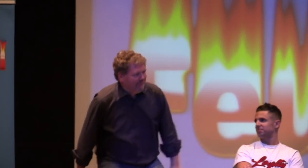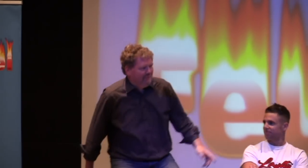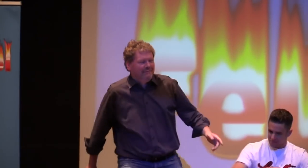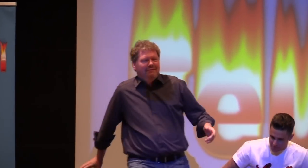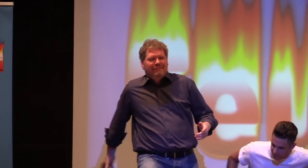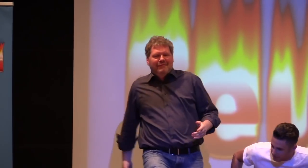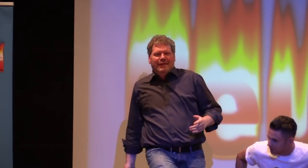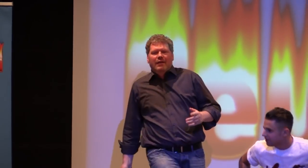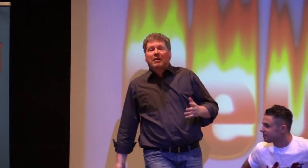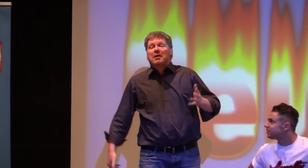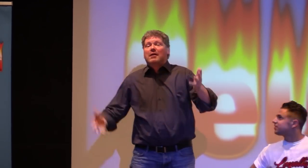Ich sage ja.